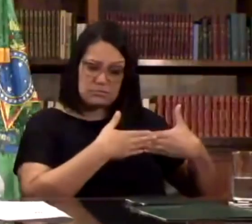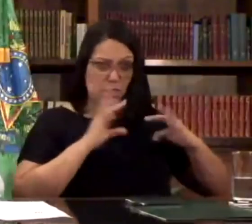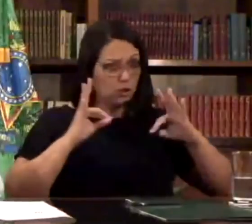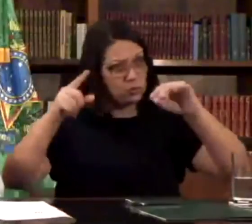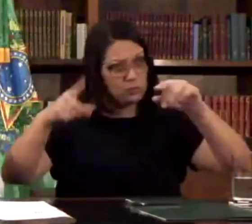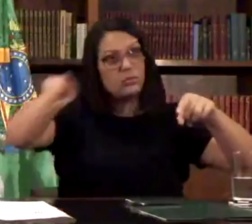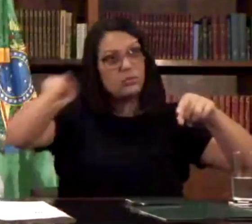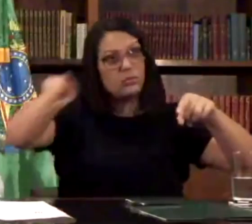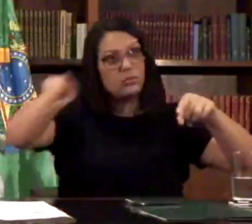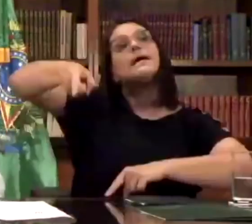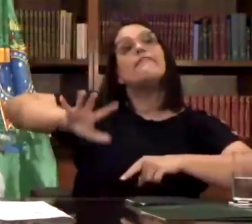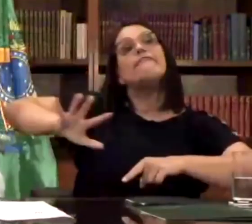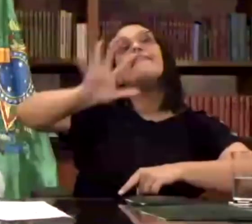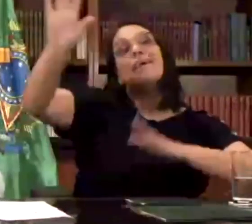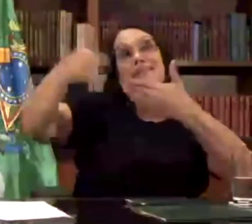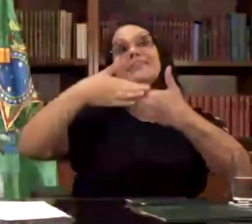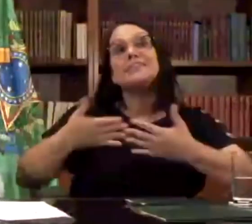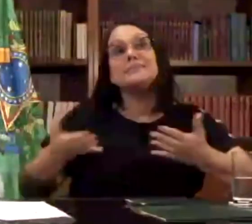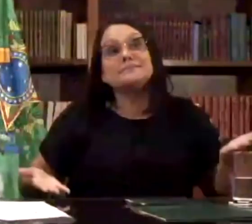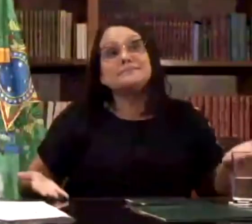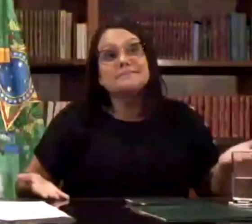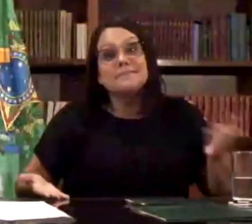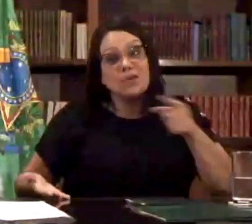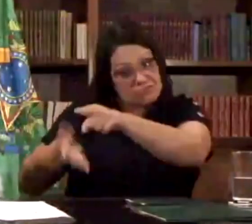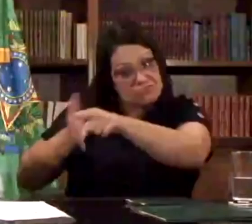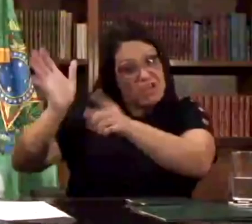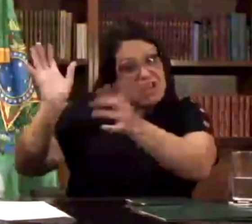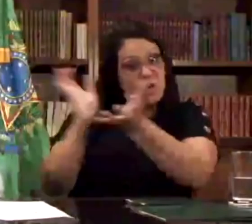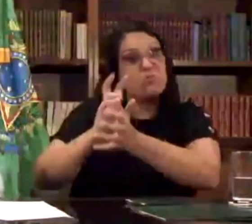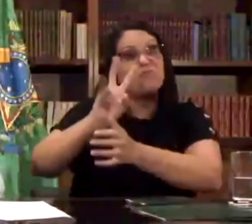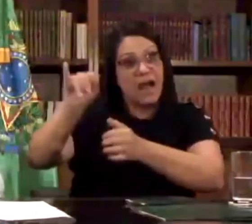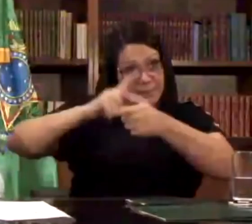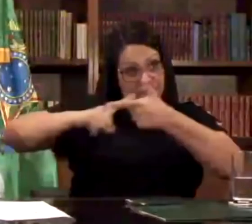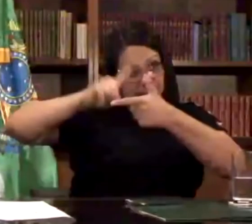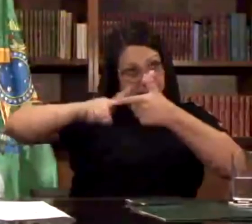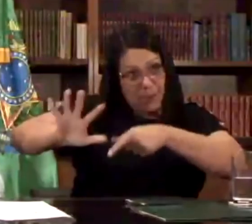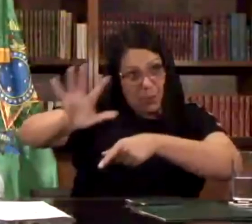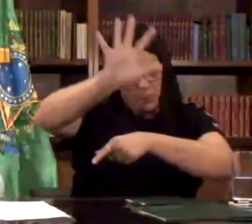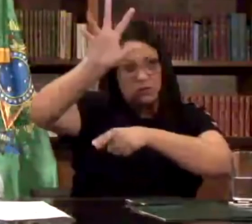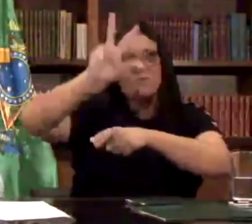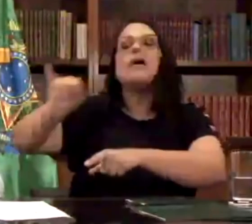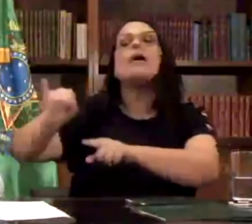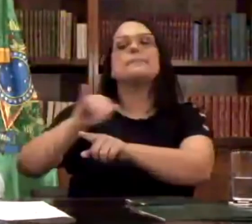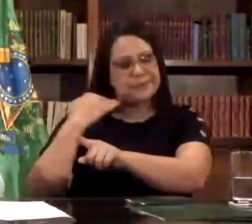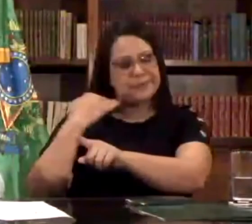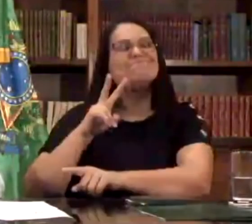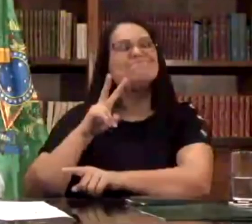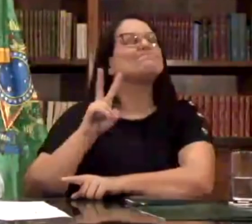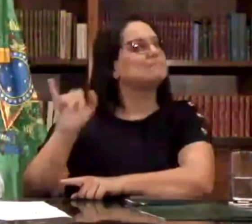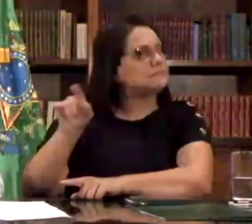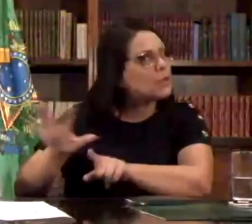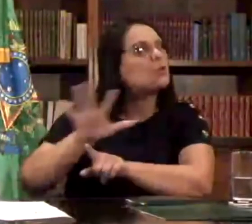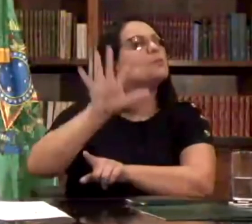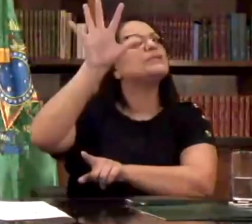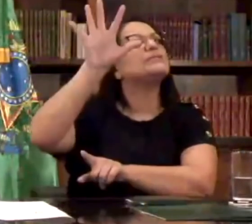que acontece? Já era para todo mundo estar infectado nessas comunidades. Que vai ter problema? Sim que vai ter. Teremos mortes?